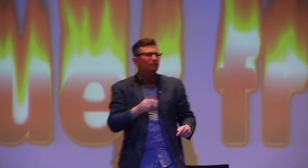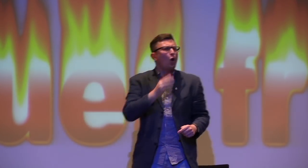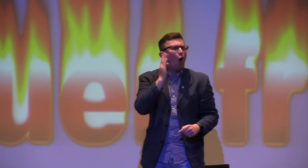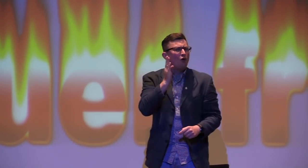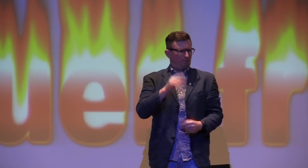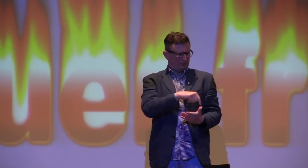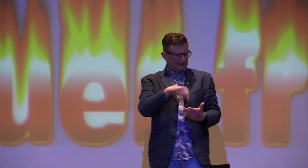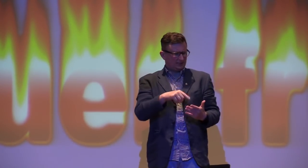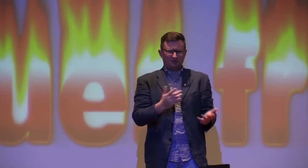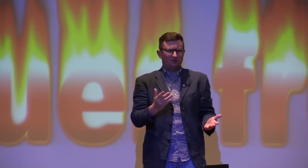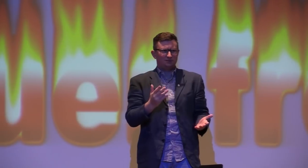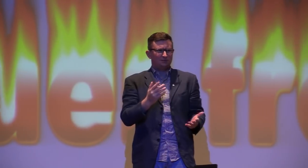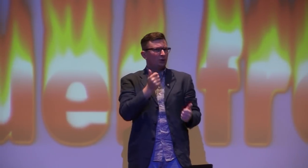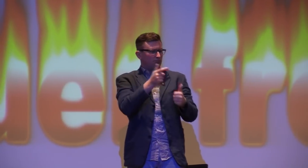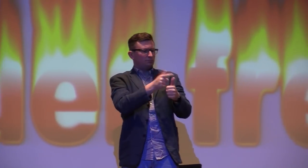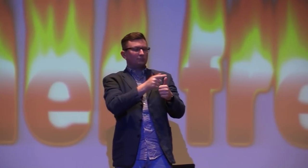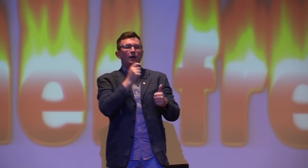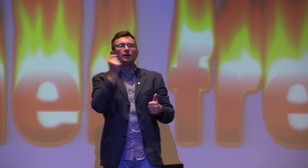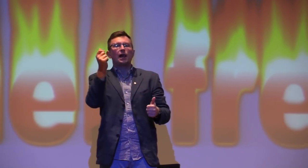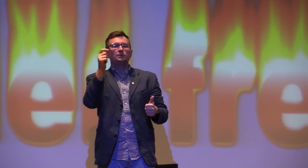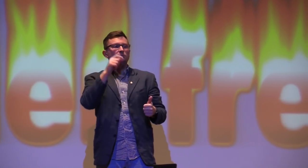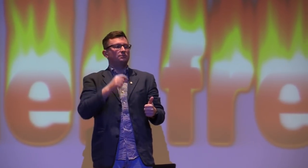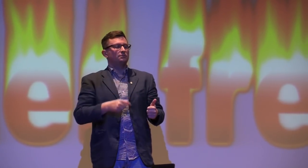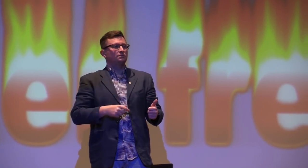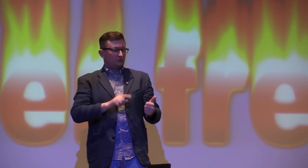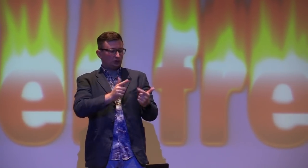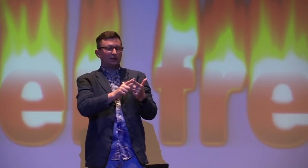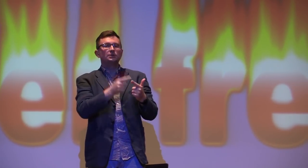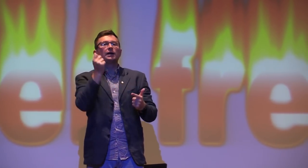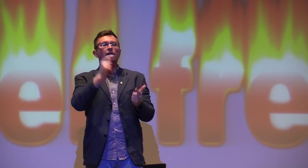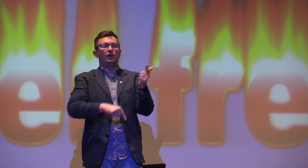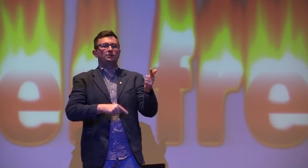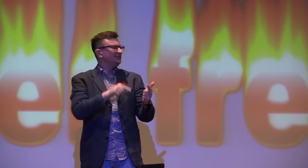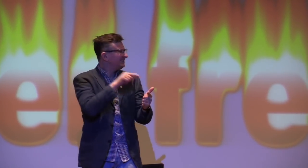wurde erst gedacht, einige oder da überlegt, ob man dann Jugendbeauftragte oder sowas